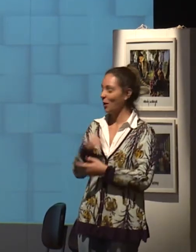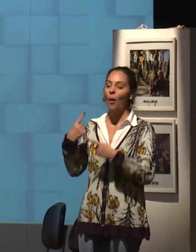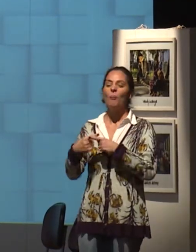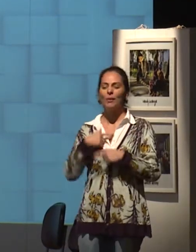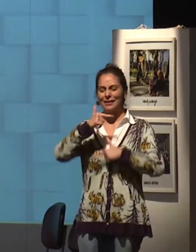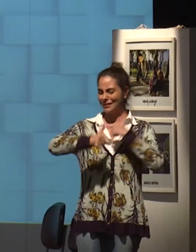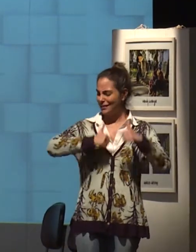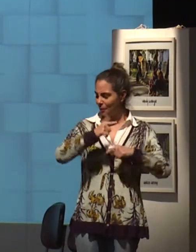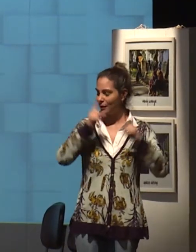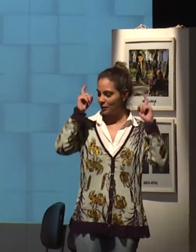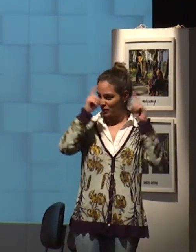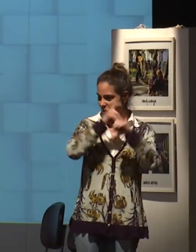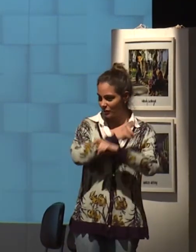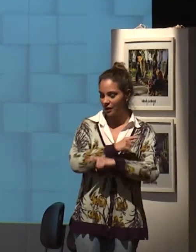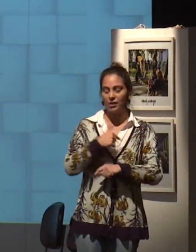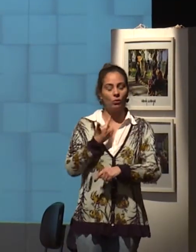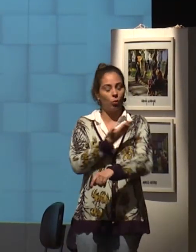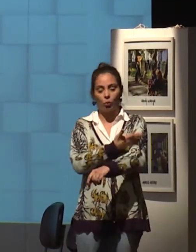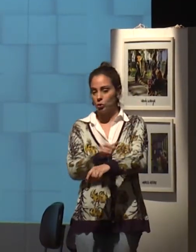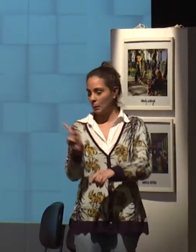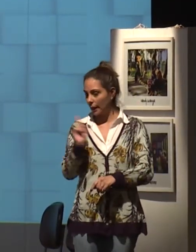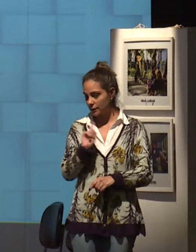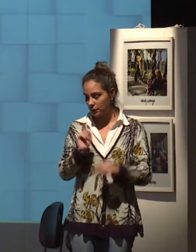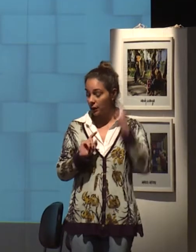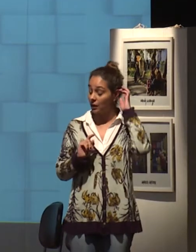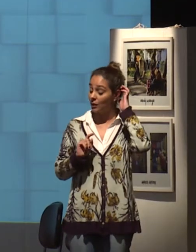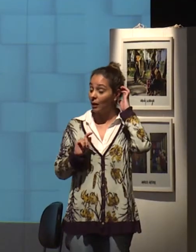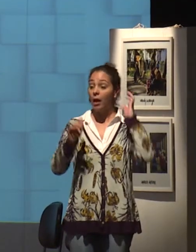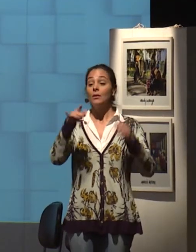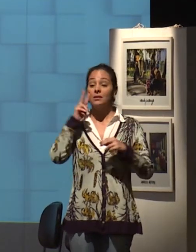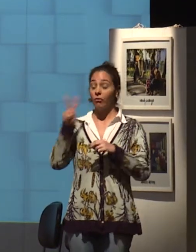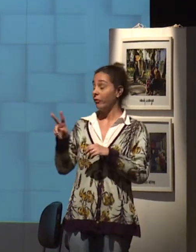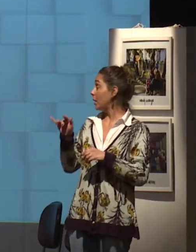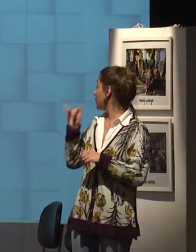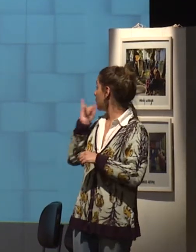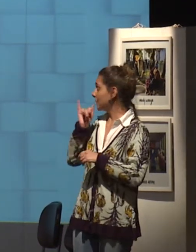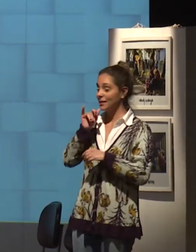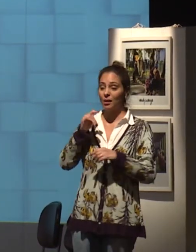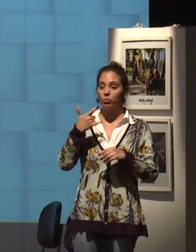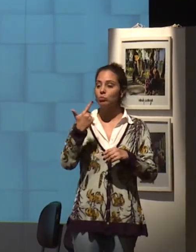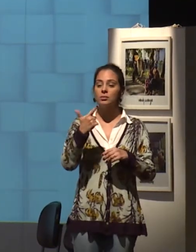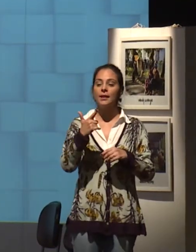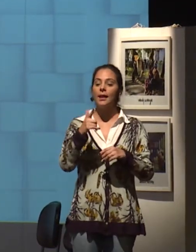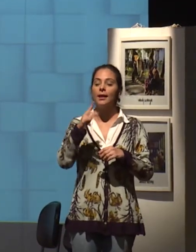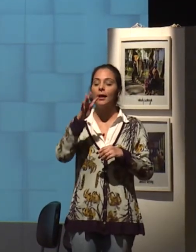Obrigado, de verdade. Porque é um trabalho bem árduo, eu não estou acostumado a fazer. Vocês podem ver, por exemplo,